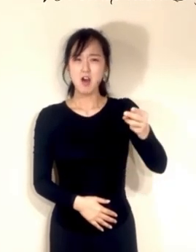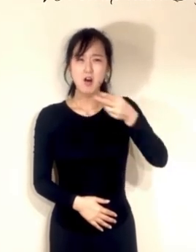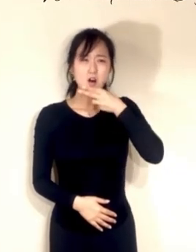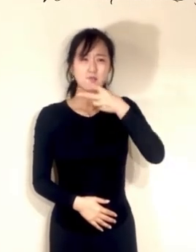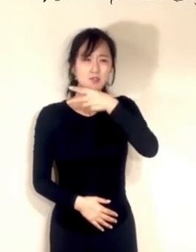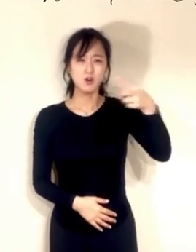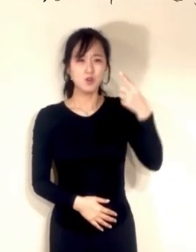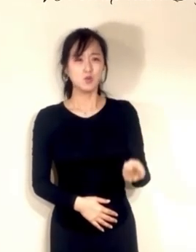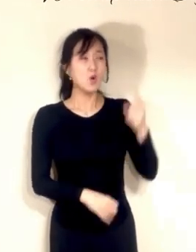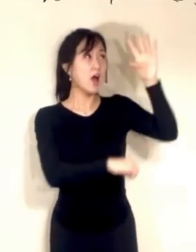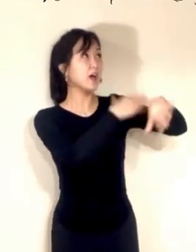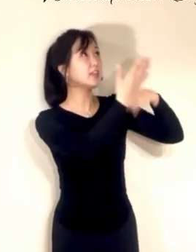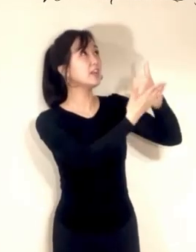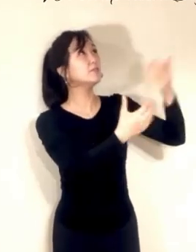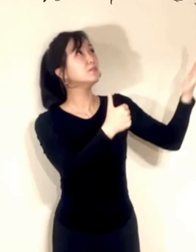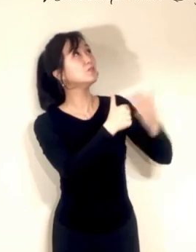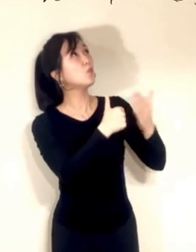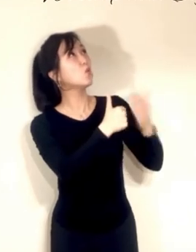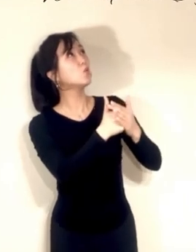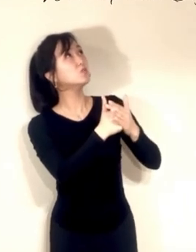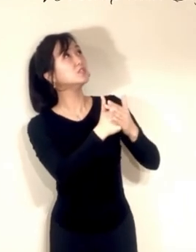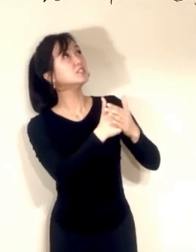이루시는 하나님께서 도우시면